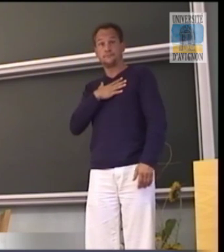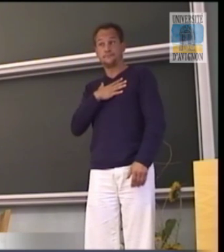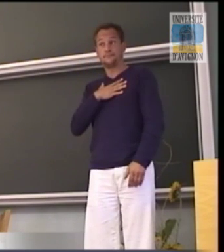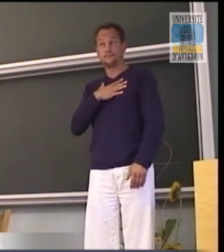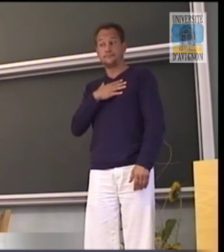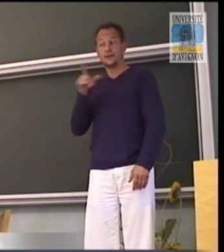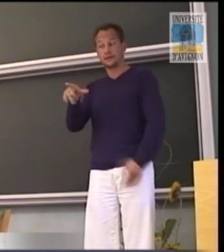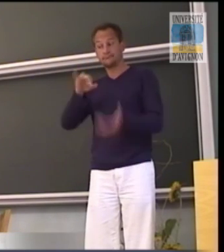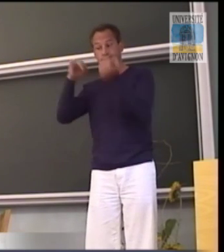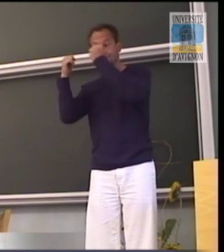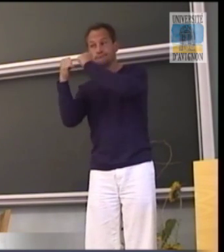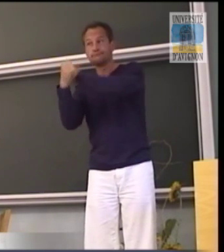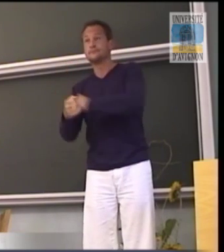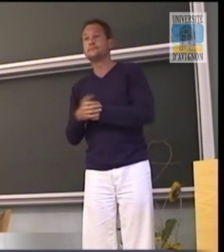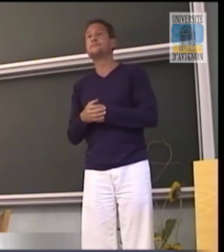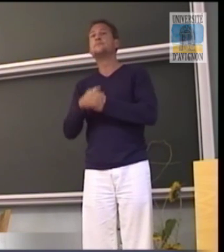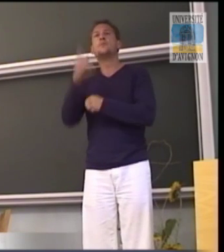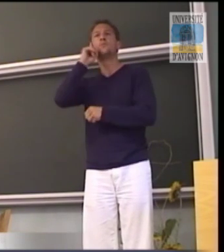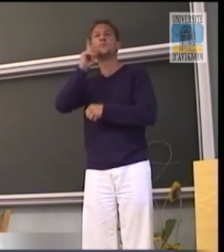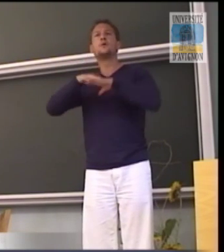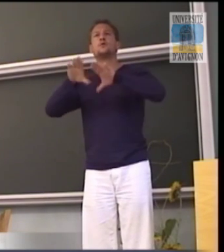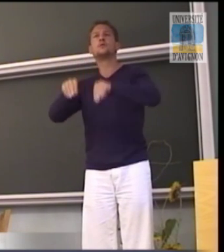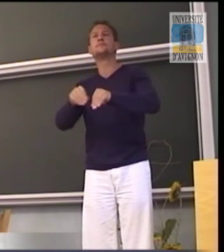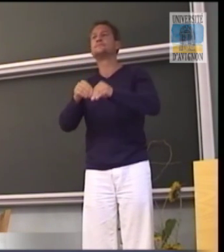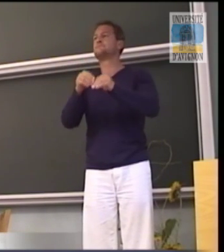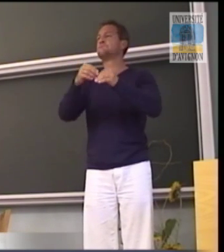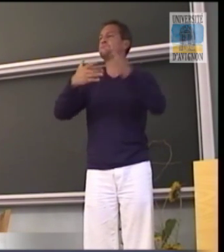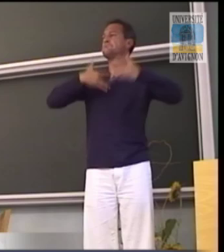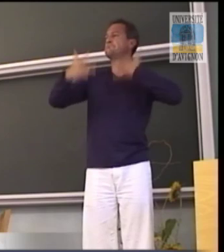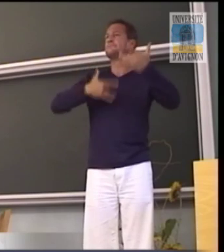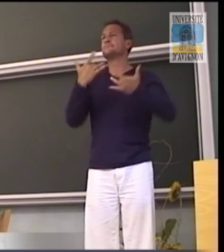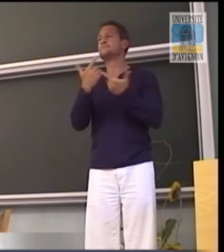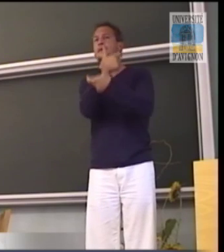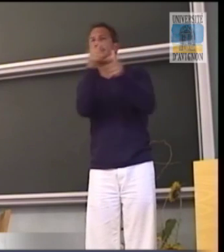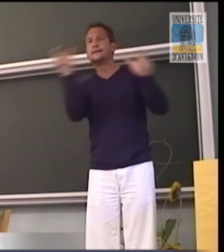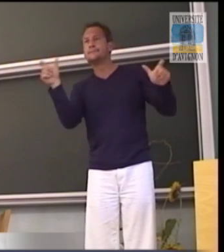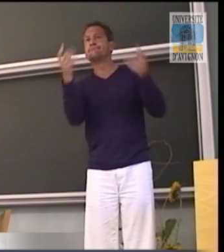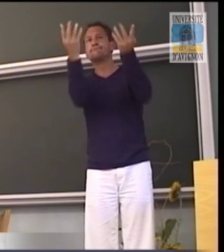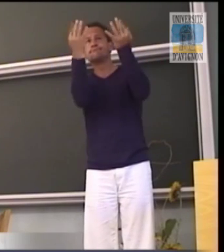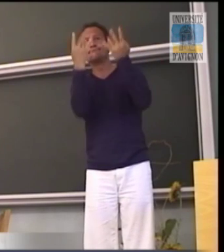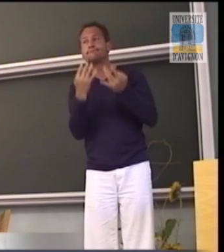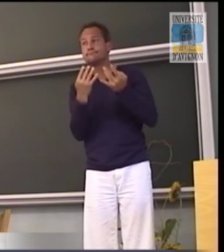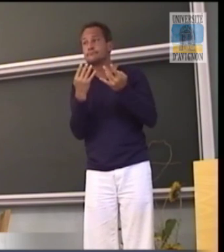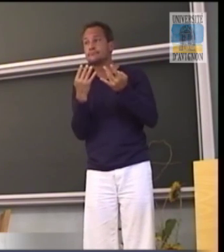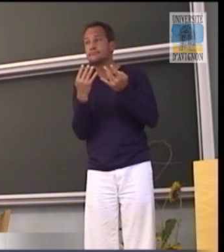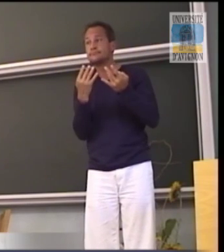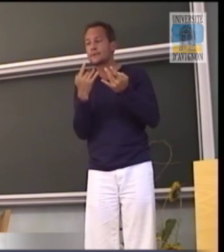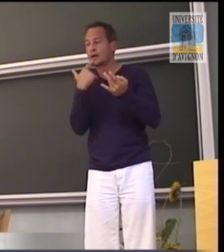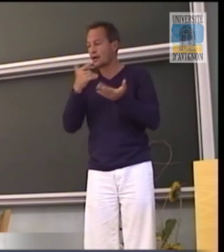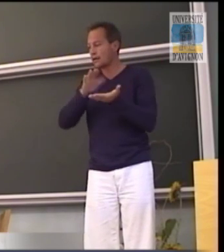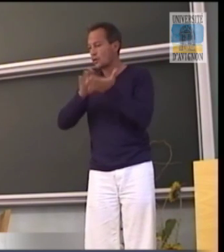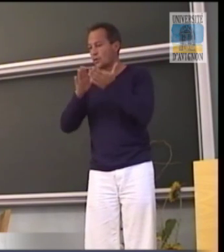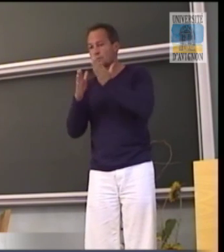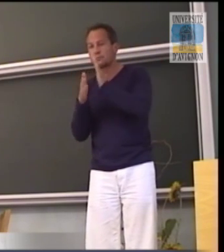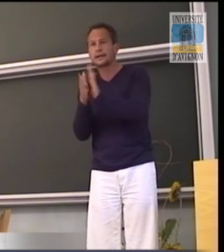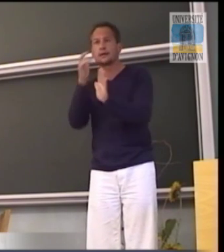pas imaginer rendre les spectacles accessibles au public si ensuite on ne rend pas la pratique et la